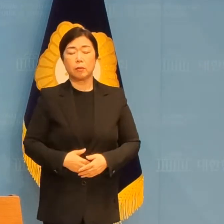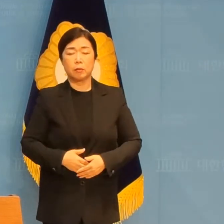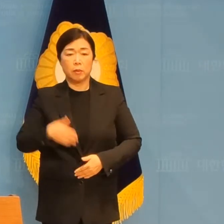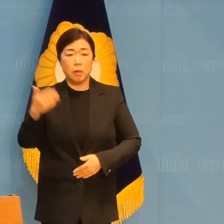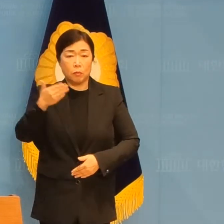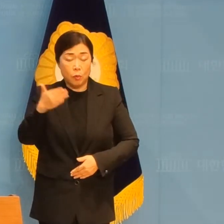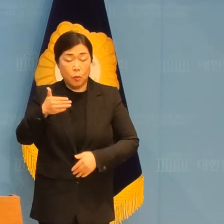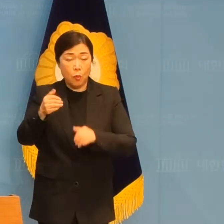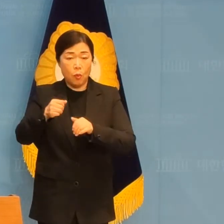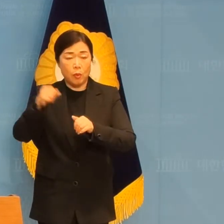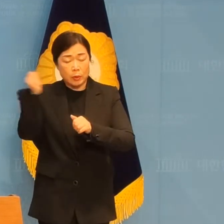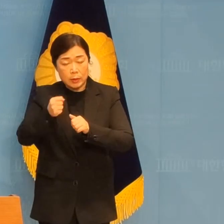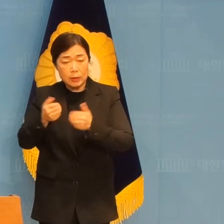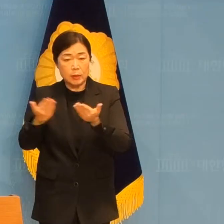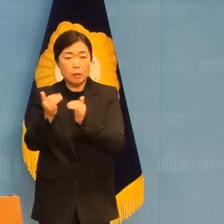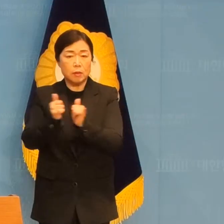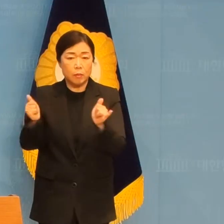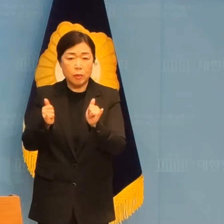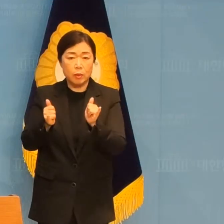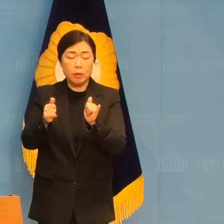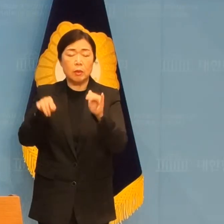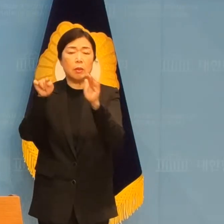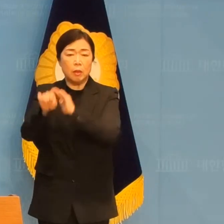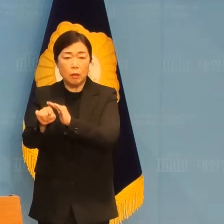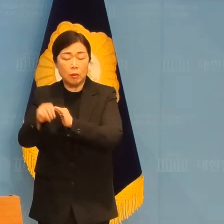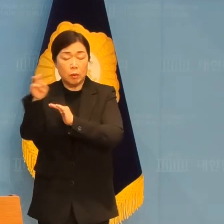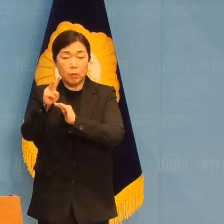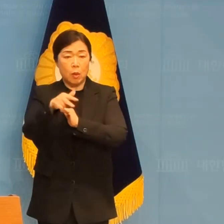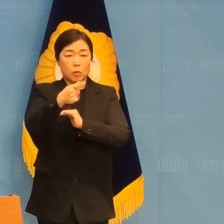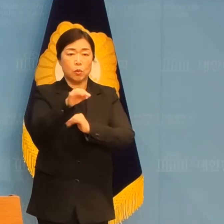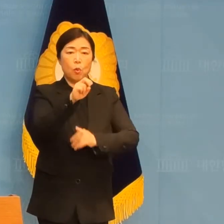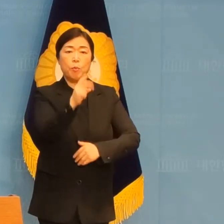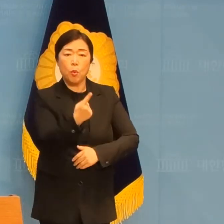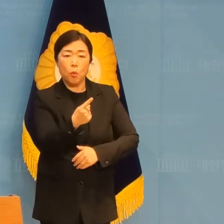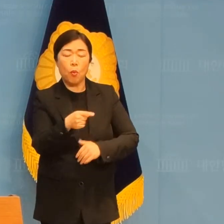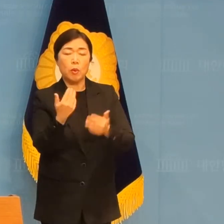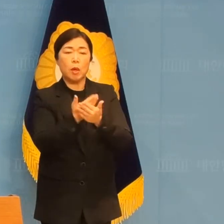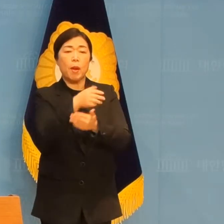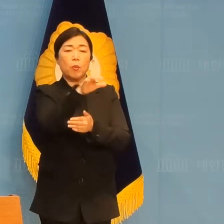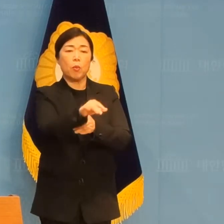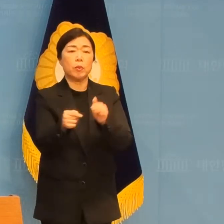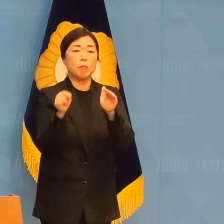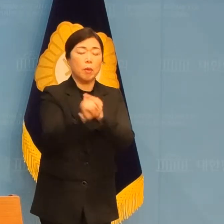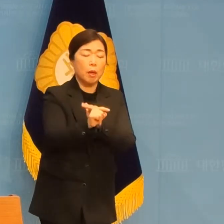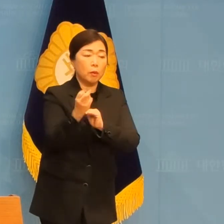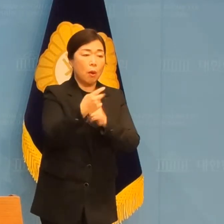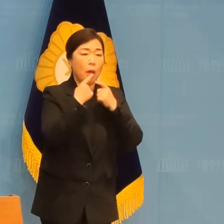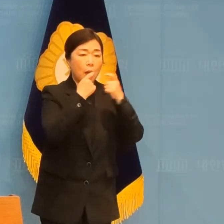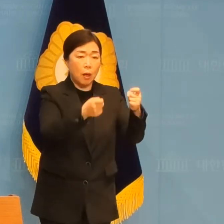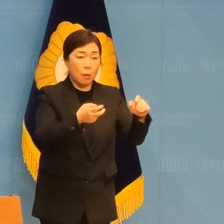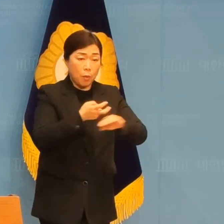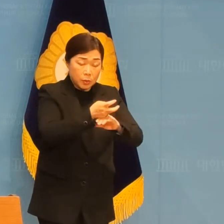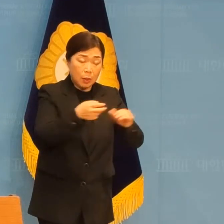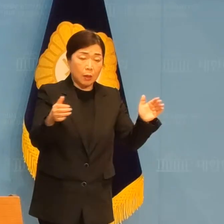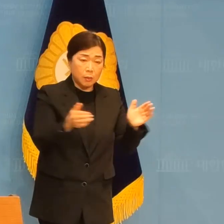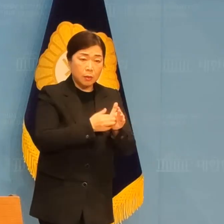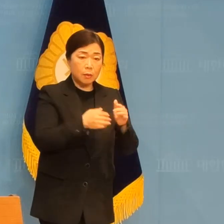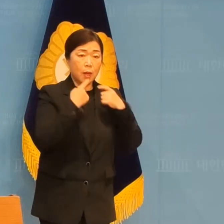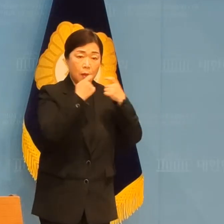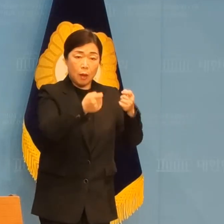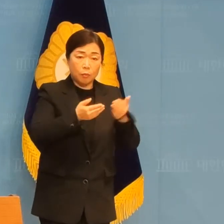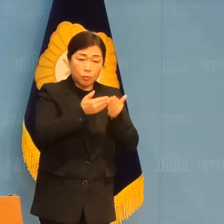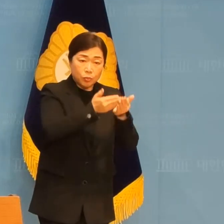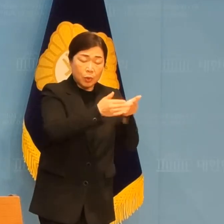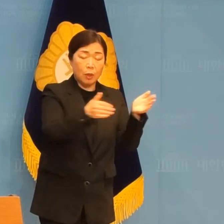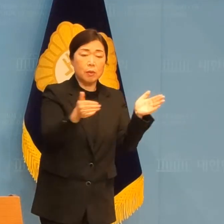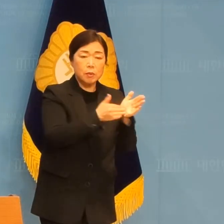이어 종묘 인근 재개발, 한강버스, 광화문 현장까지 불과 한 달여 사이